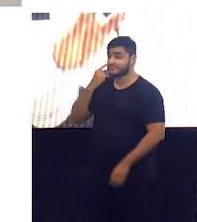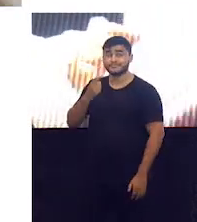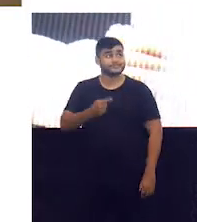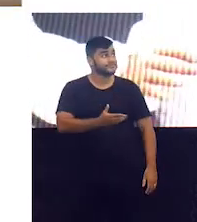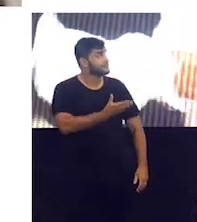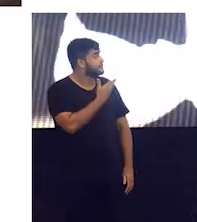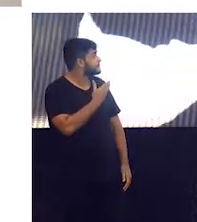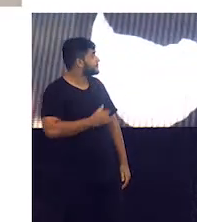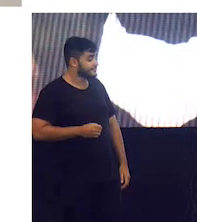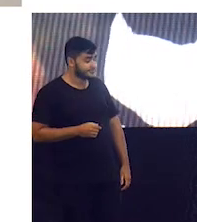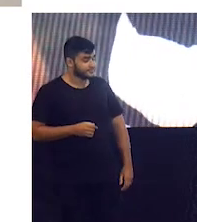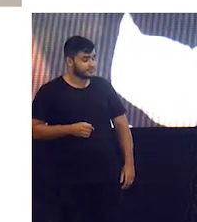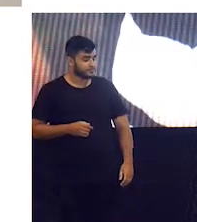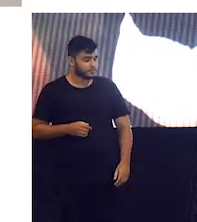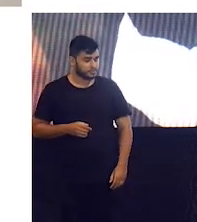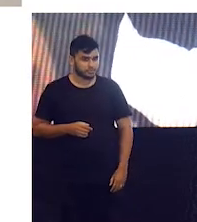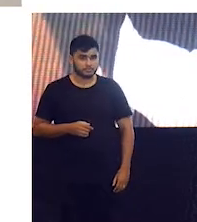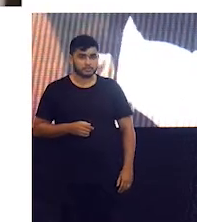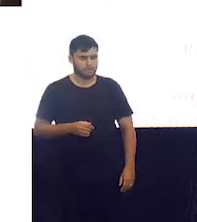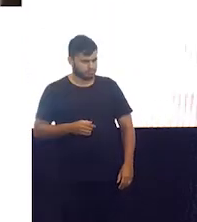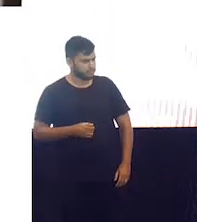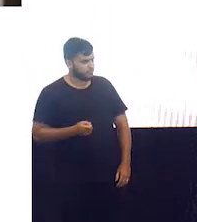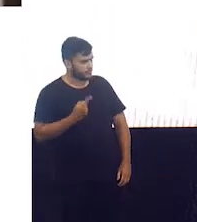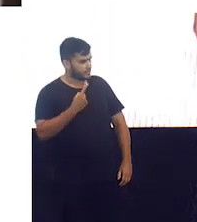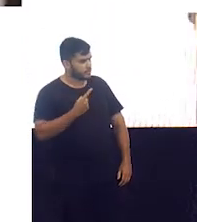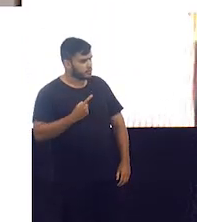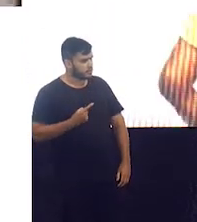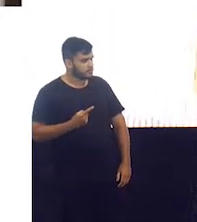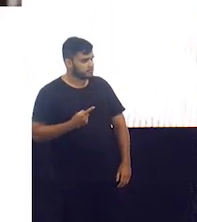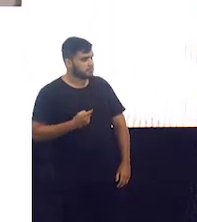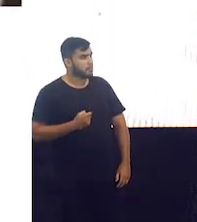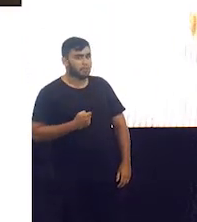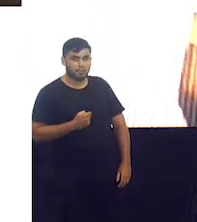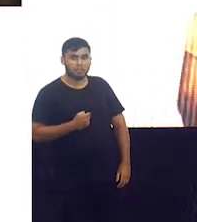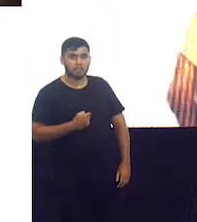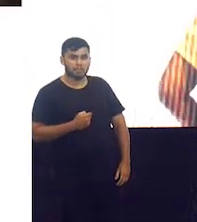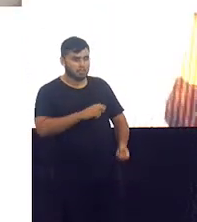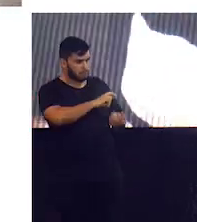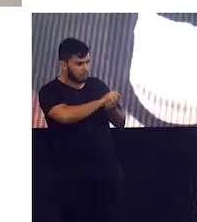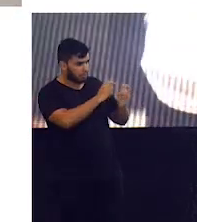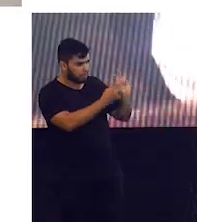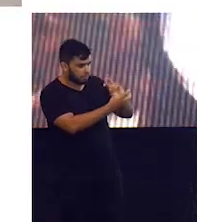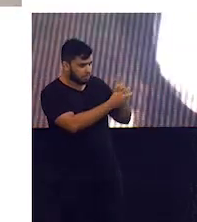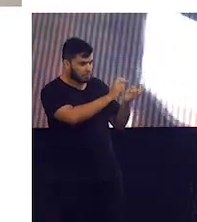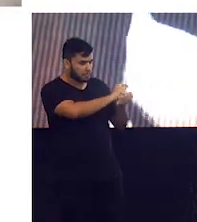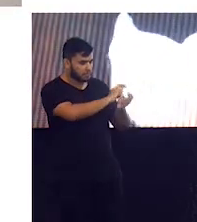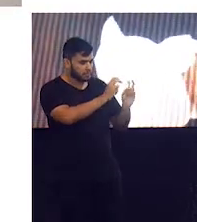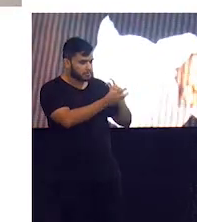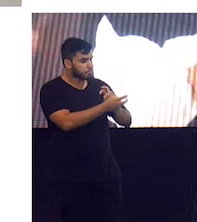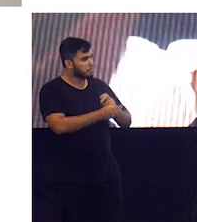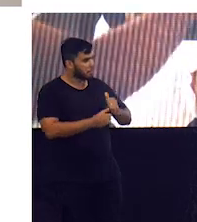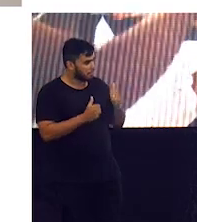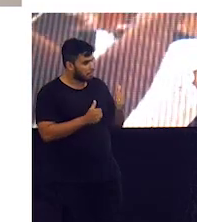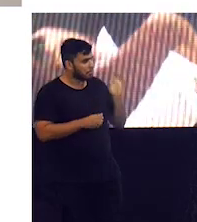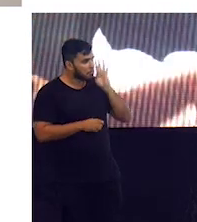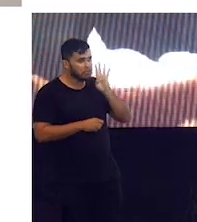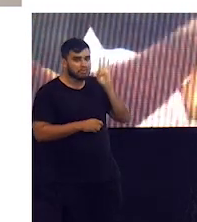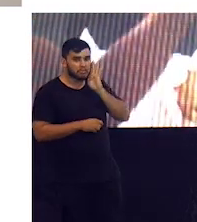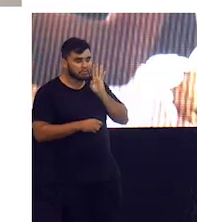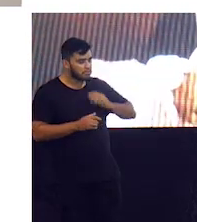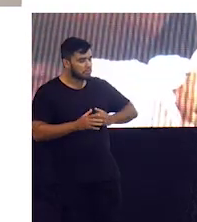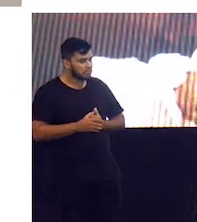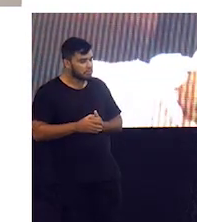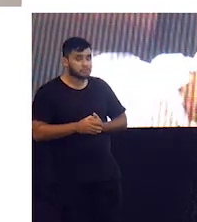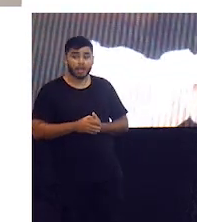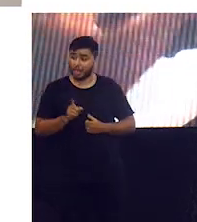que é isso? Maravilha. Vem aqui. Nossa. Olha isso, Jamila, samba aqui pro menino ver. Gente, samba pra ele ver isso aqui. Isso, é a dança preciso, sensual okay. Criada nossa. Que isso? A